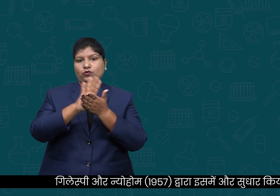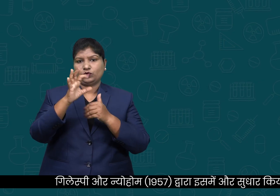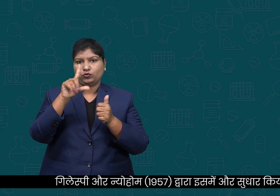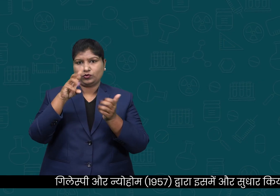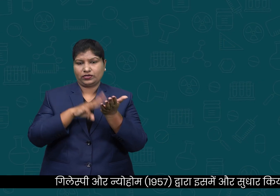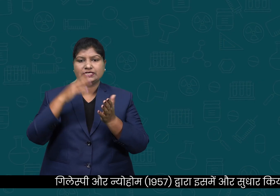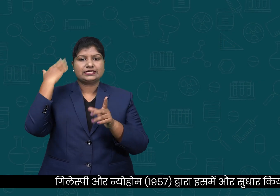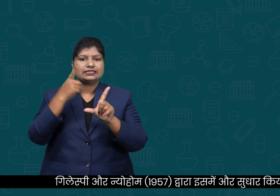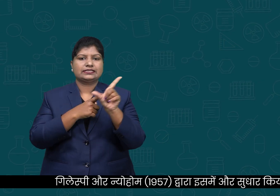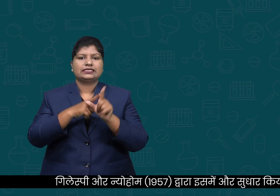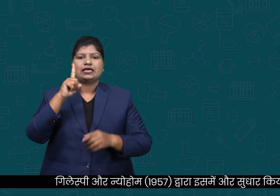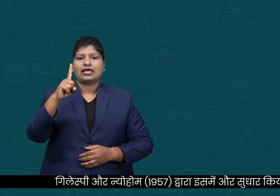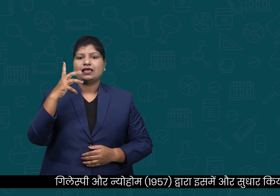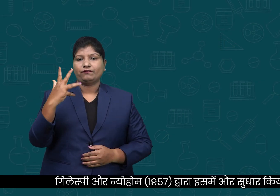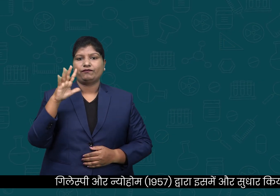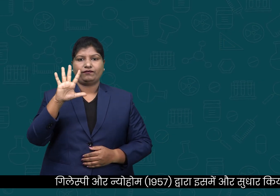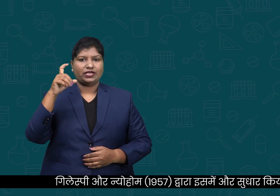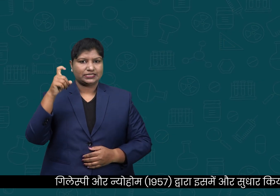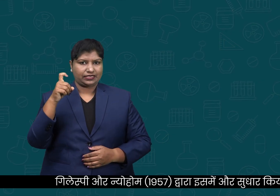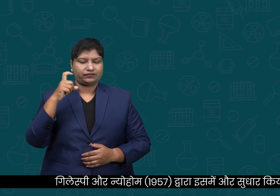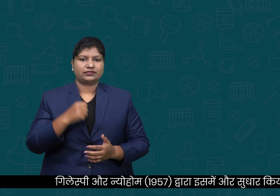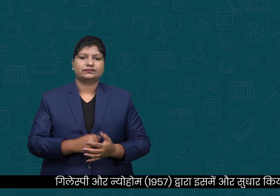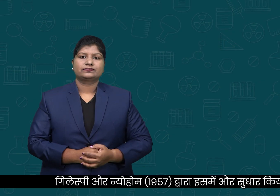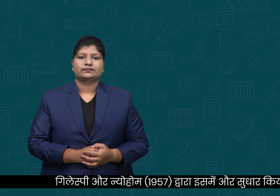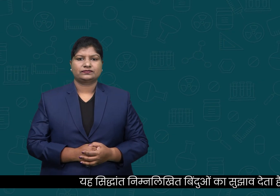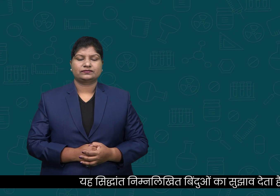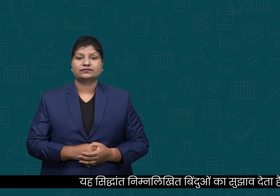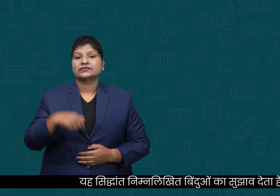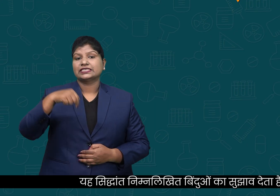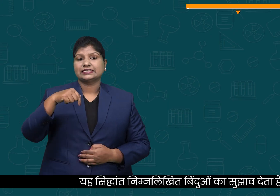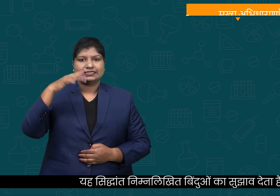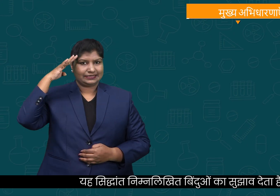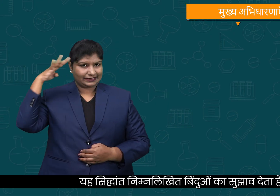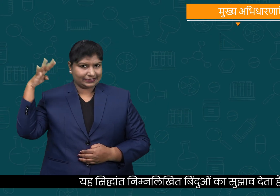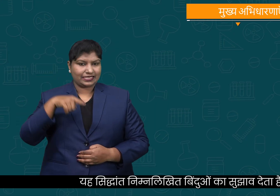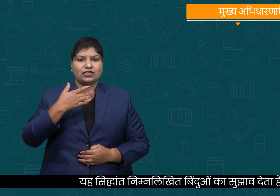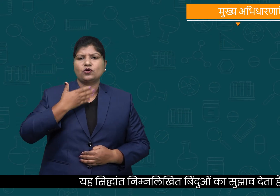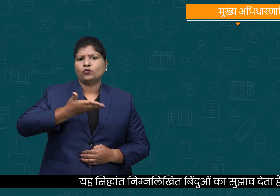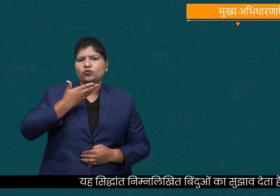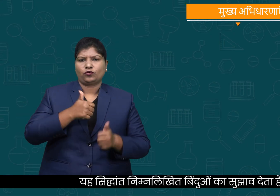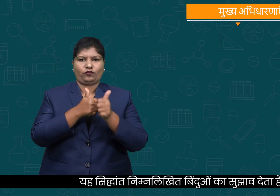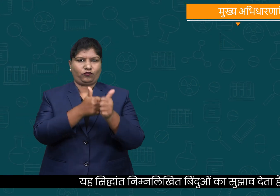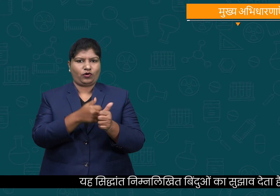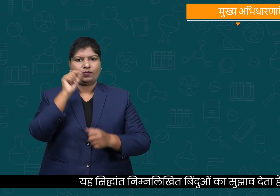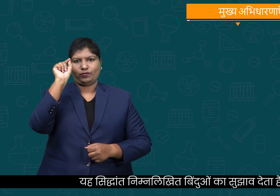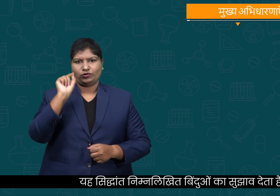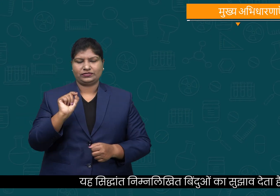1957 द्वारा इसमें और सुधार किया गया। यह सिद्धांत निम्नलिखित बिंदुओं की सुझाव देता